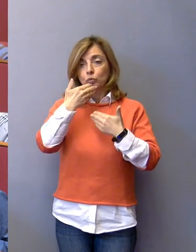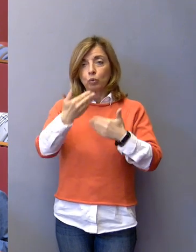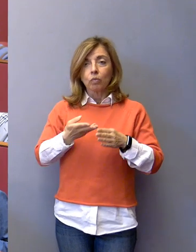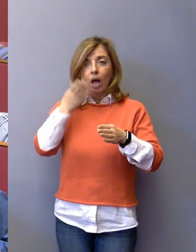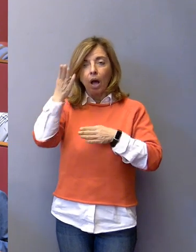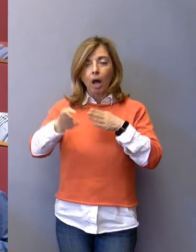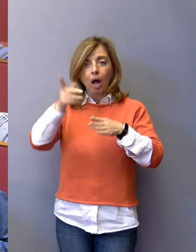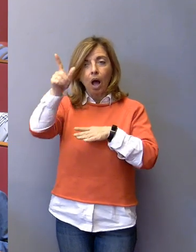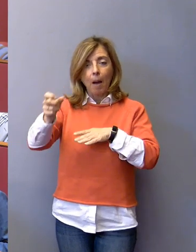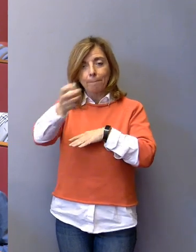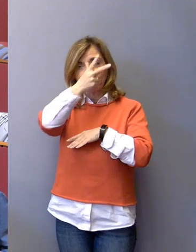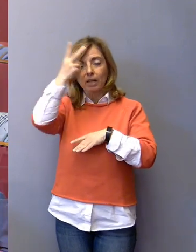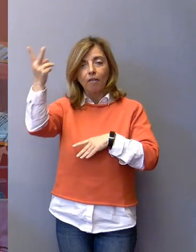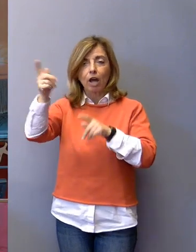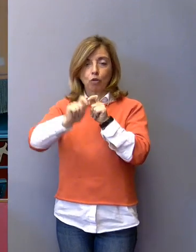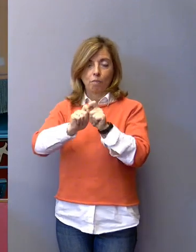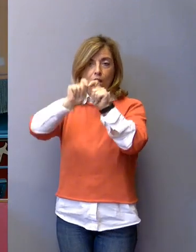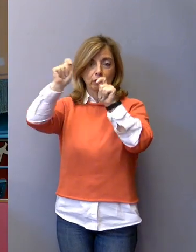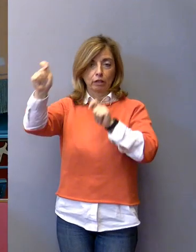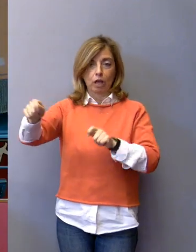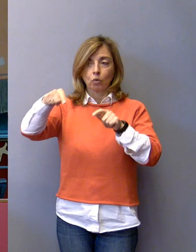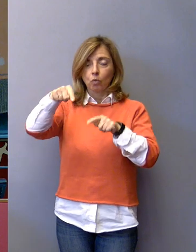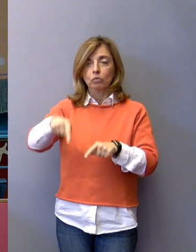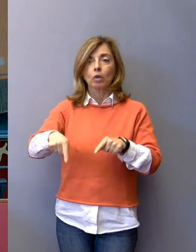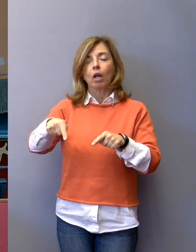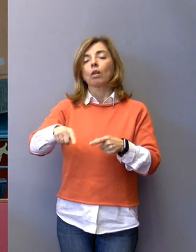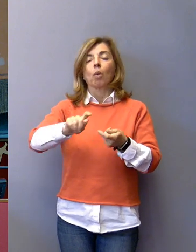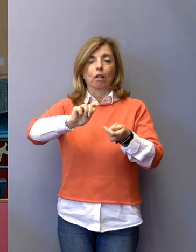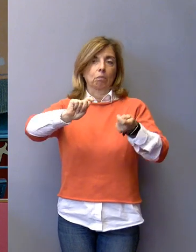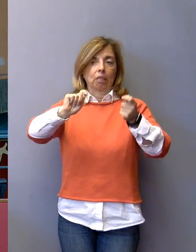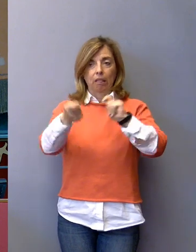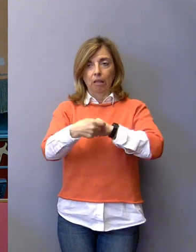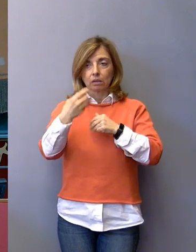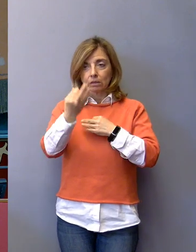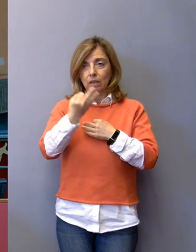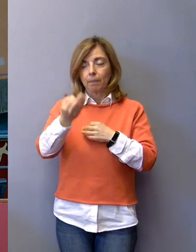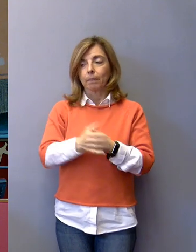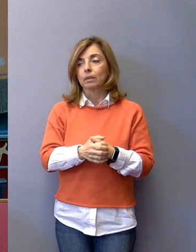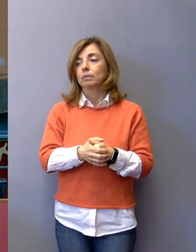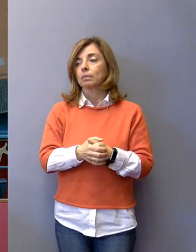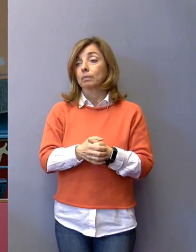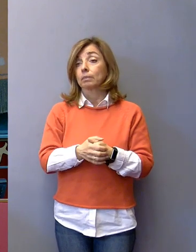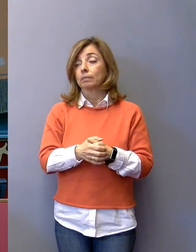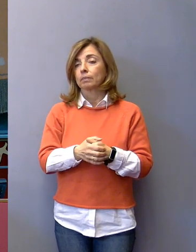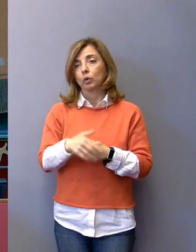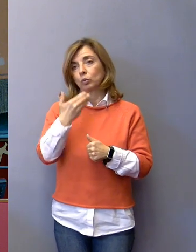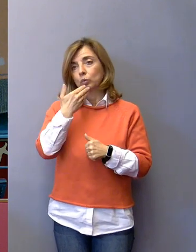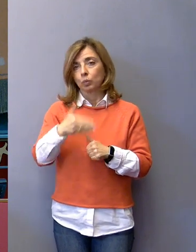siamo stufati Grazie della parola la segreteria generale